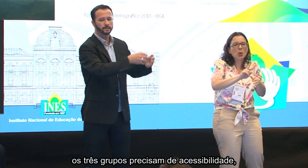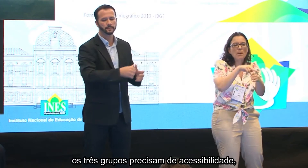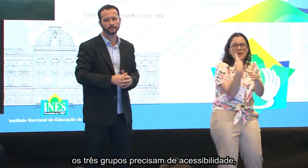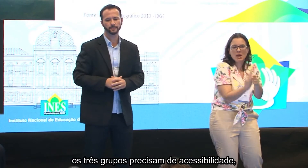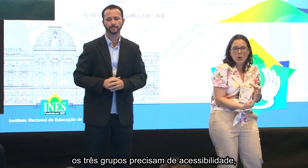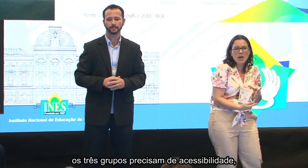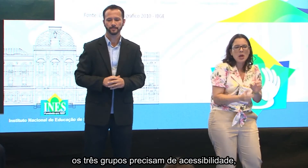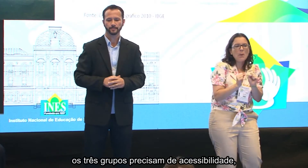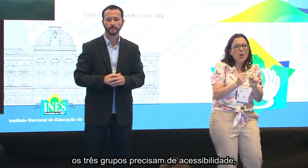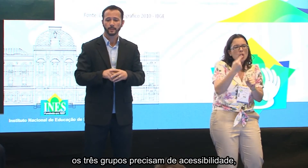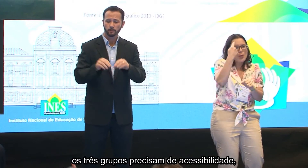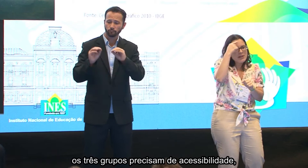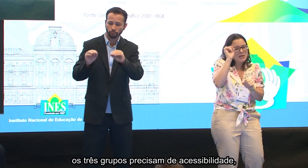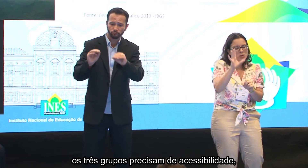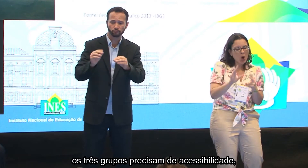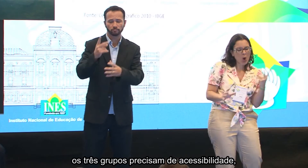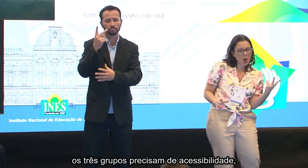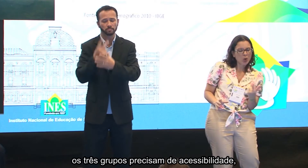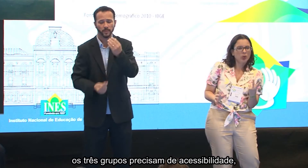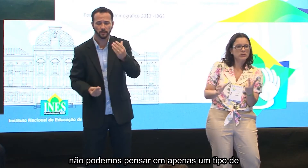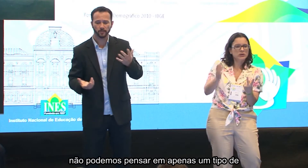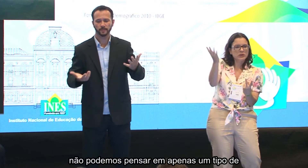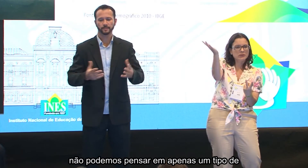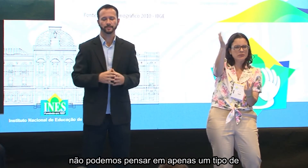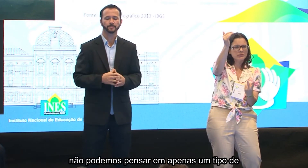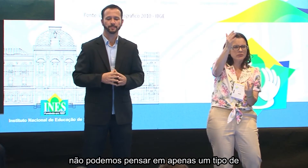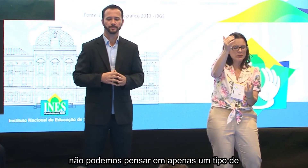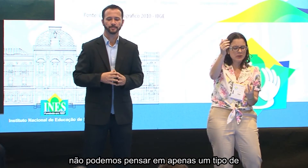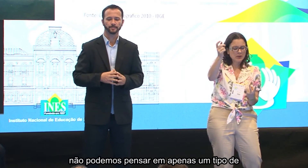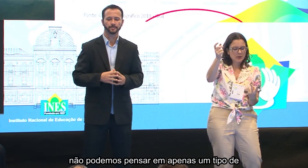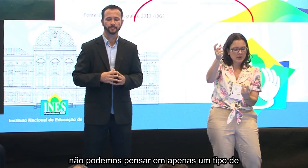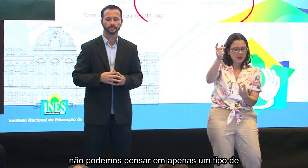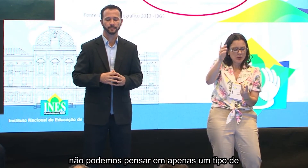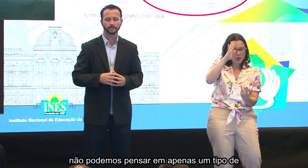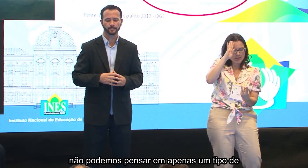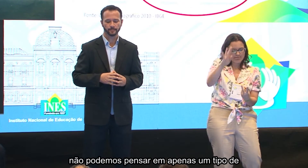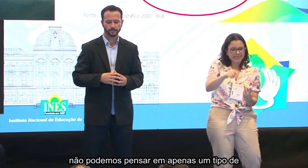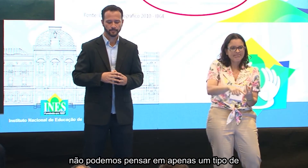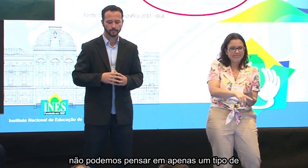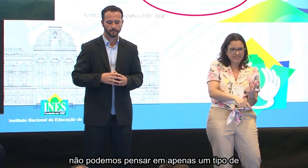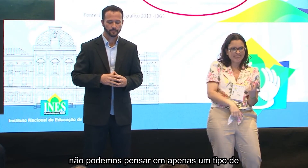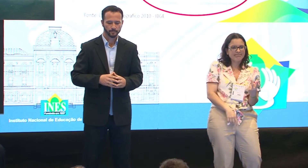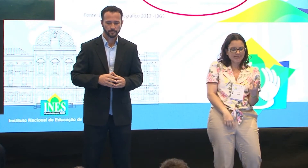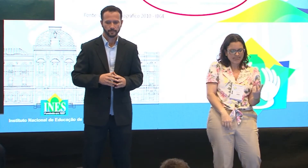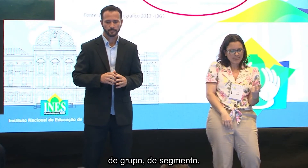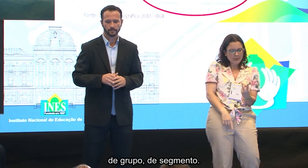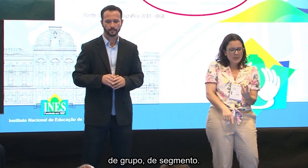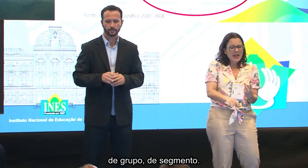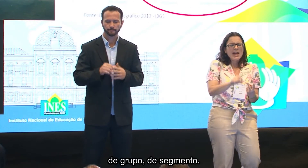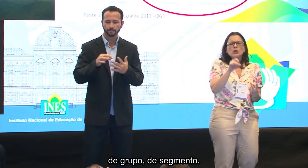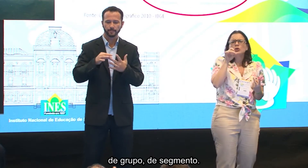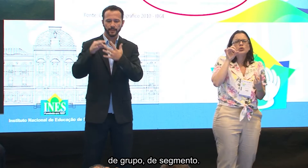os 3 grupos precisam de acessibilidade. Não podemos pensar em apenas um tipo de grupo, de